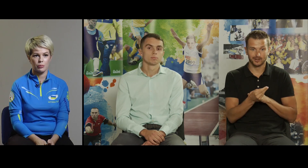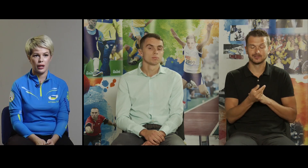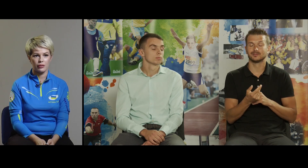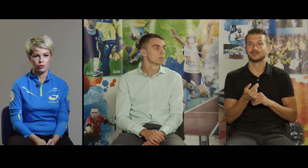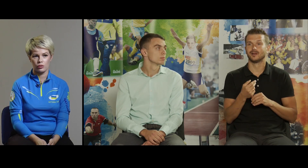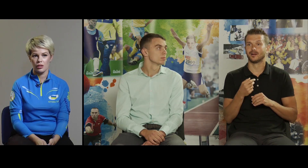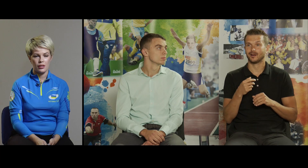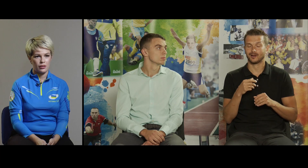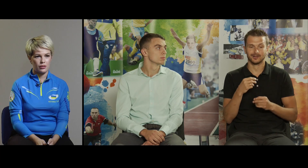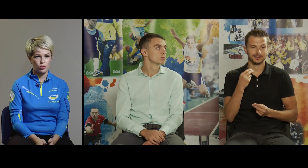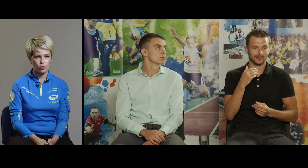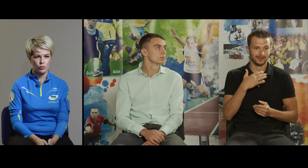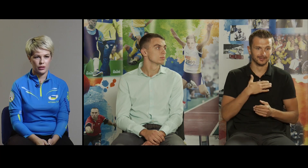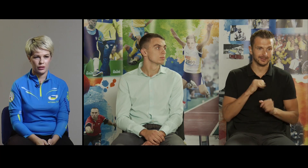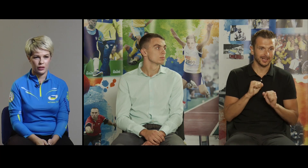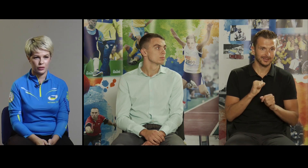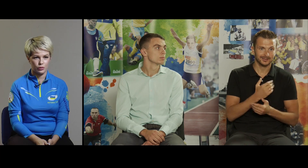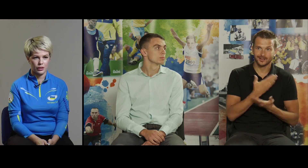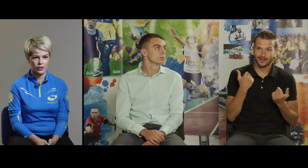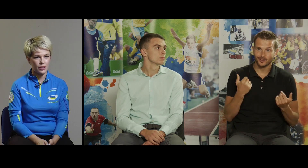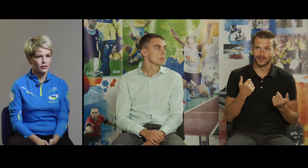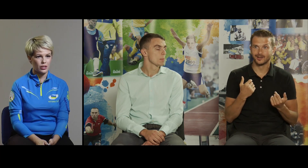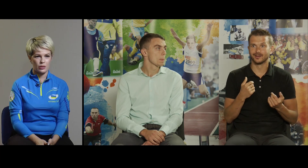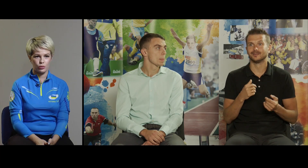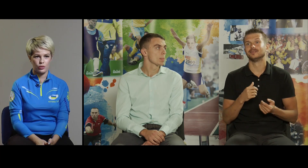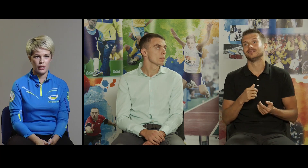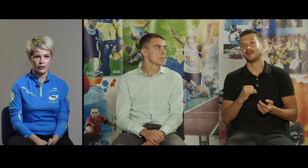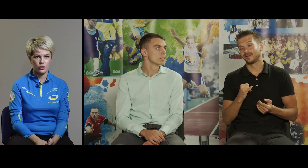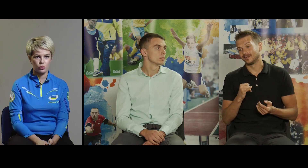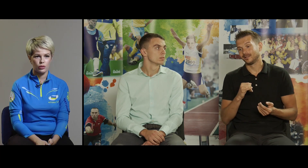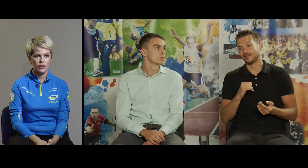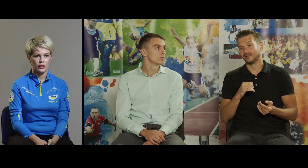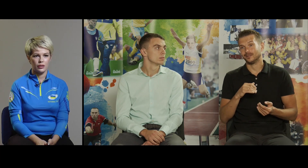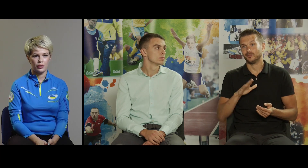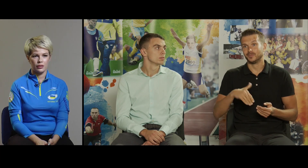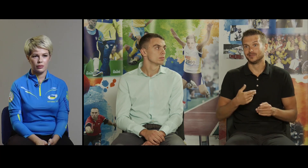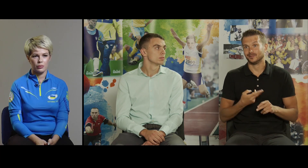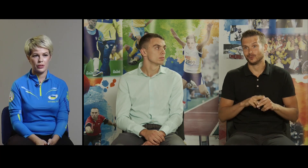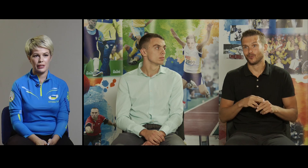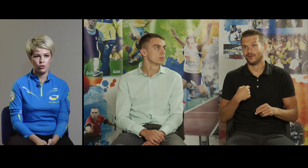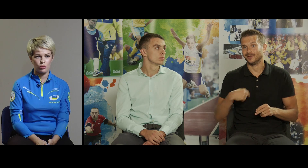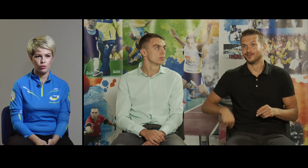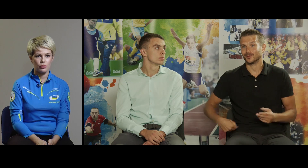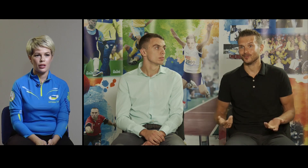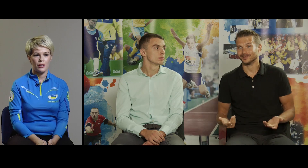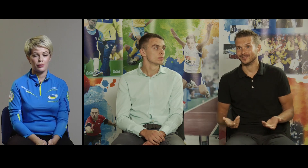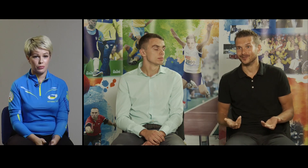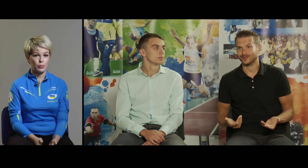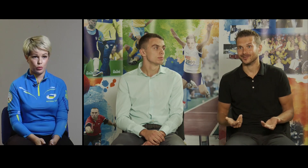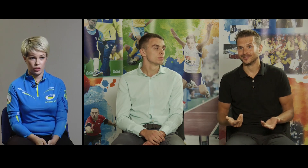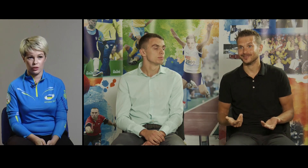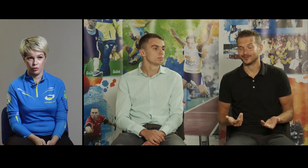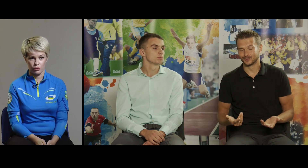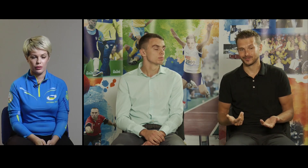ворота. Ми неправильно зрозуміли їх тактику гри, в нас не було захисту. І після цього